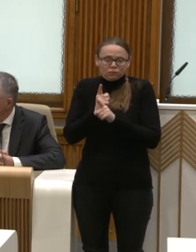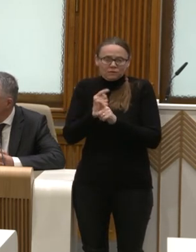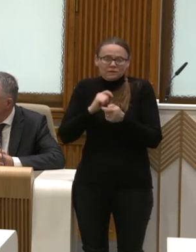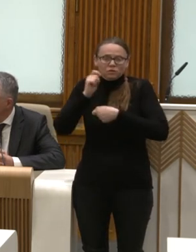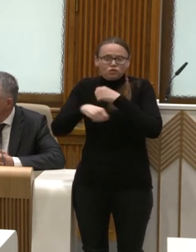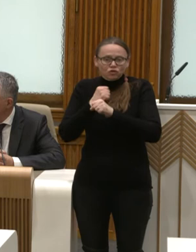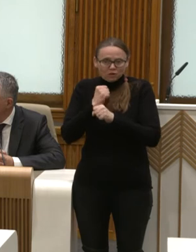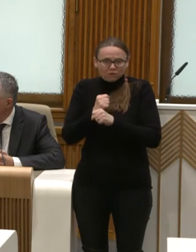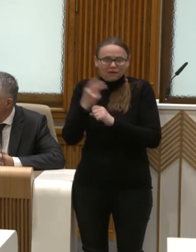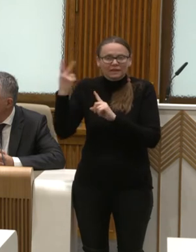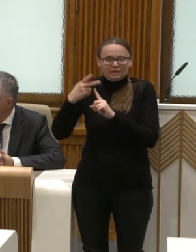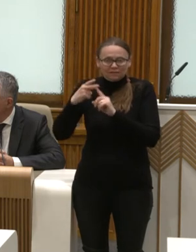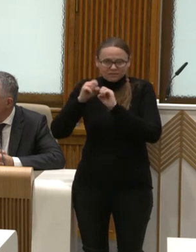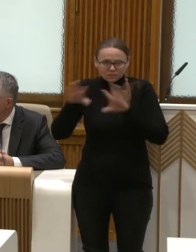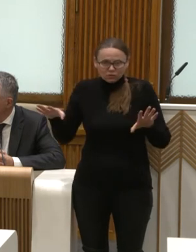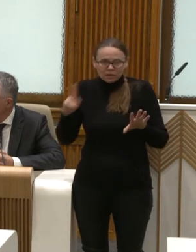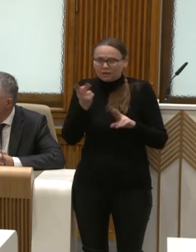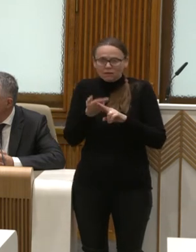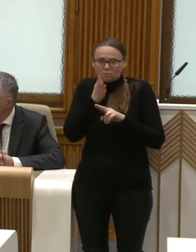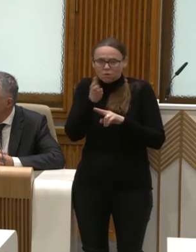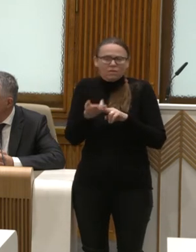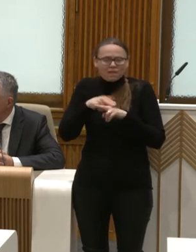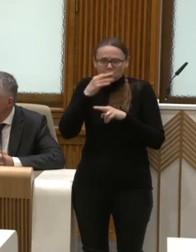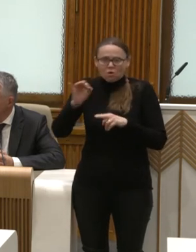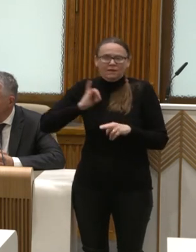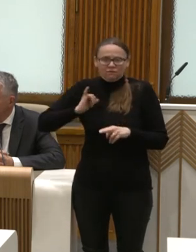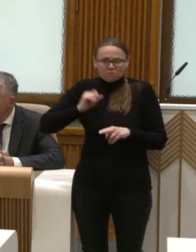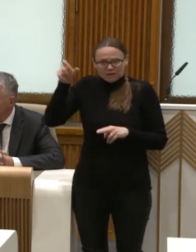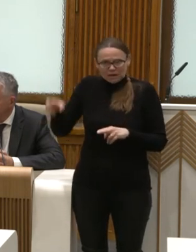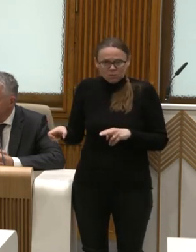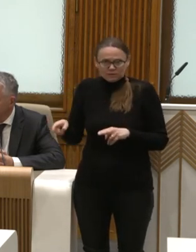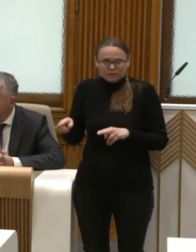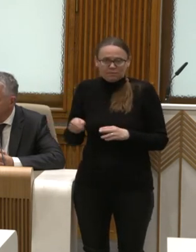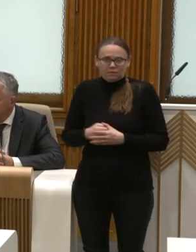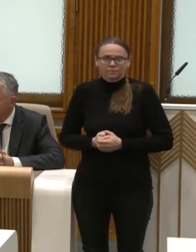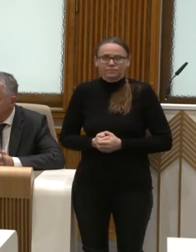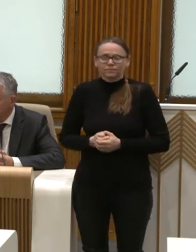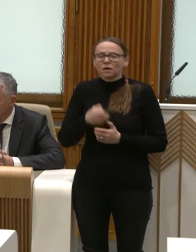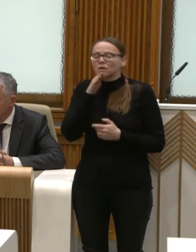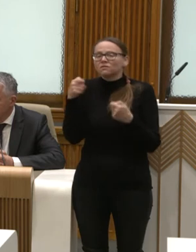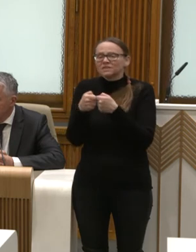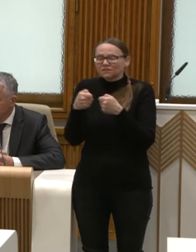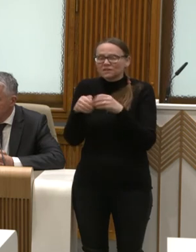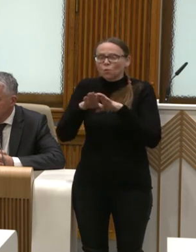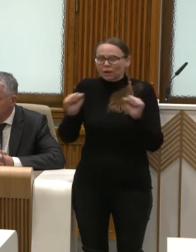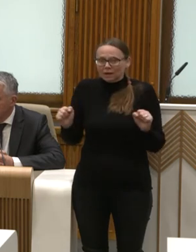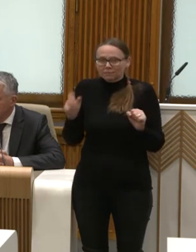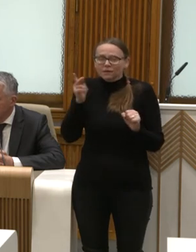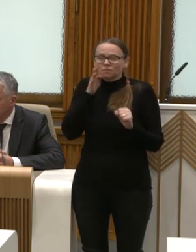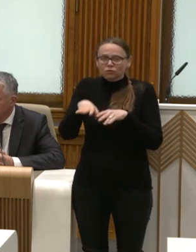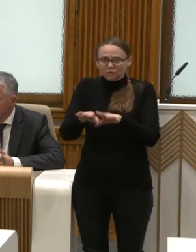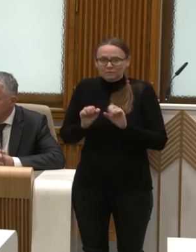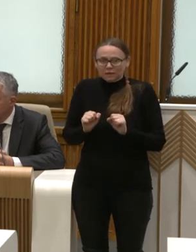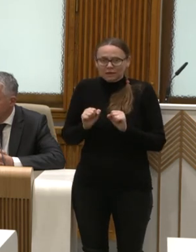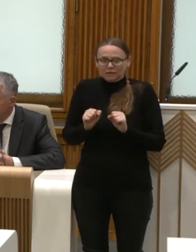televizijskih oddajah, ki bo najbolj informirana oseba v zvezi z ukrepi, ki bodo sprejeti,